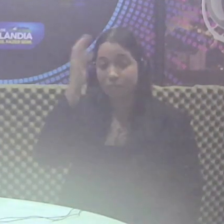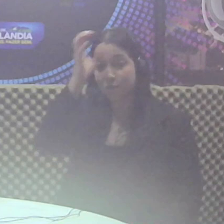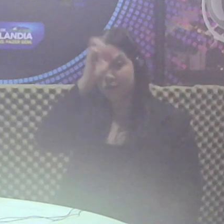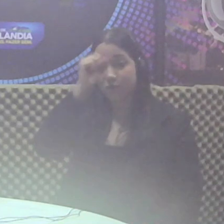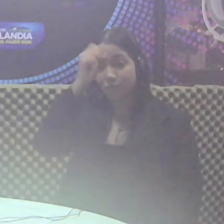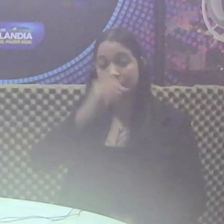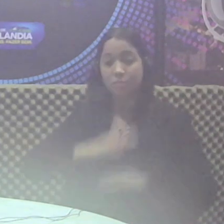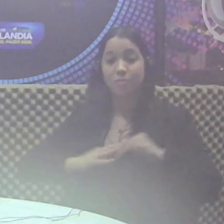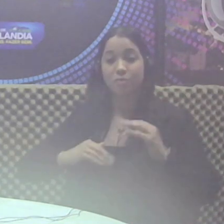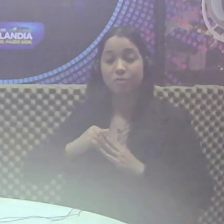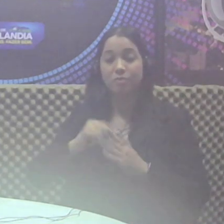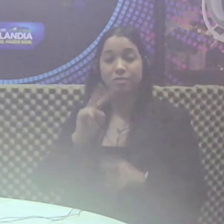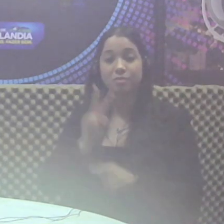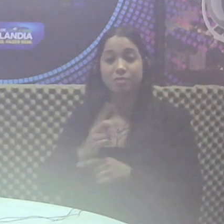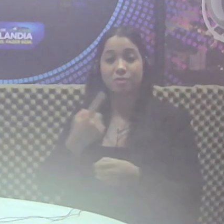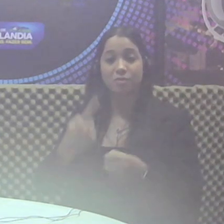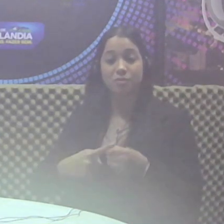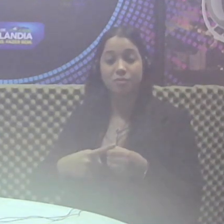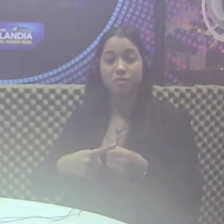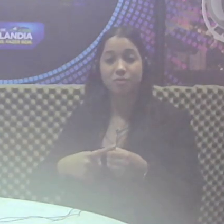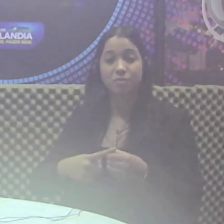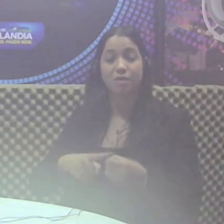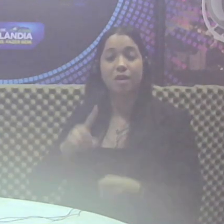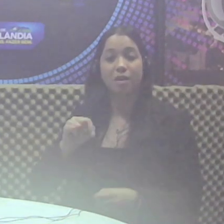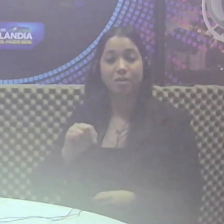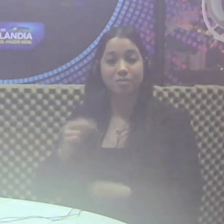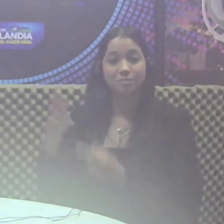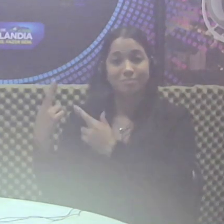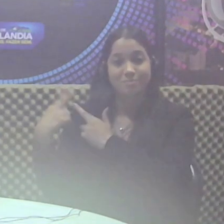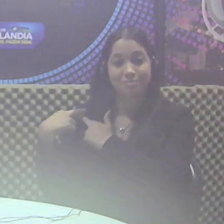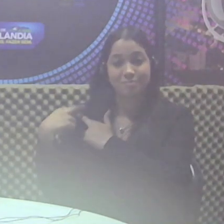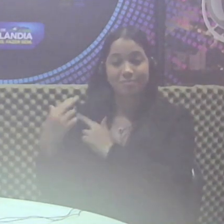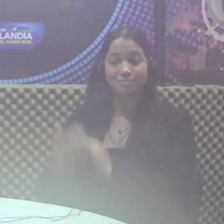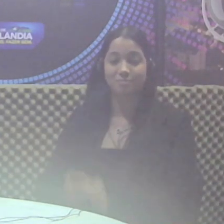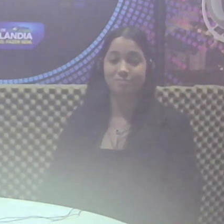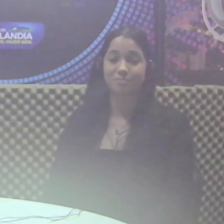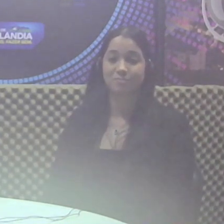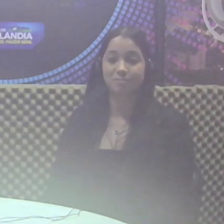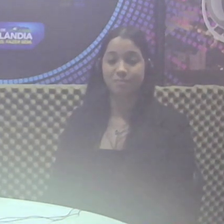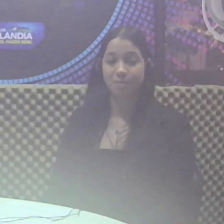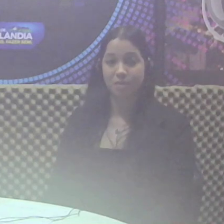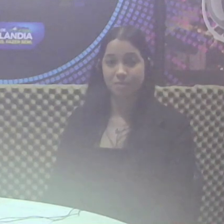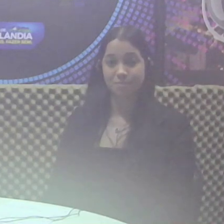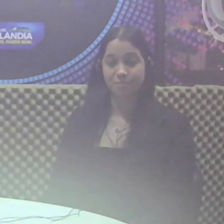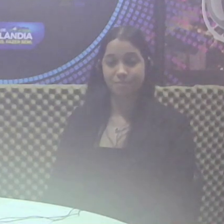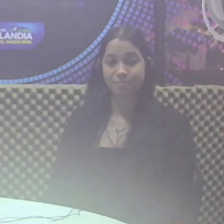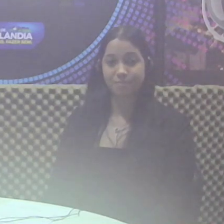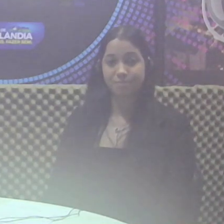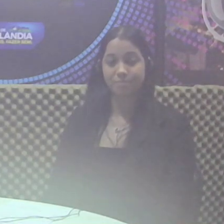uma profissão. Uma cidade que cuida. É uma cidade que faz.